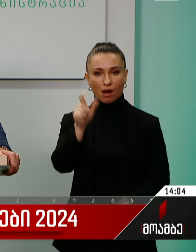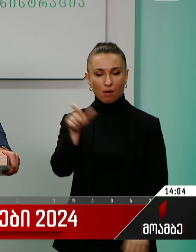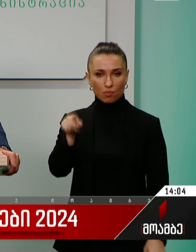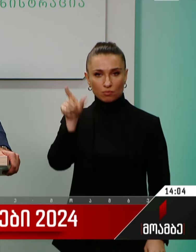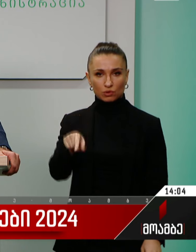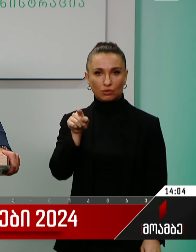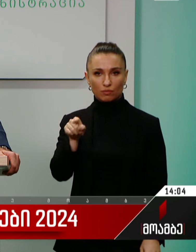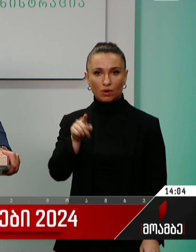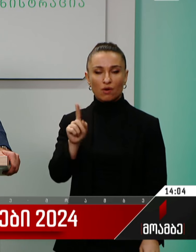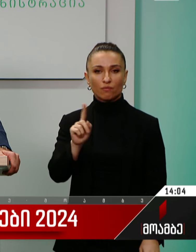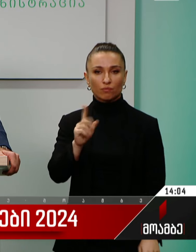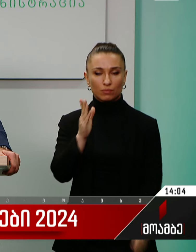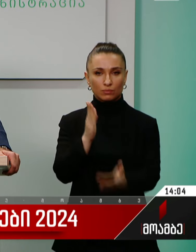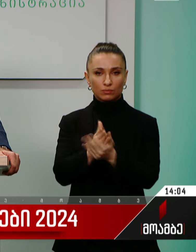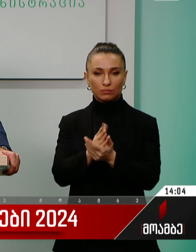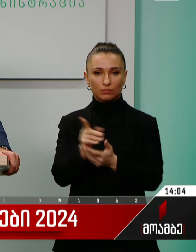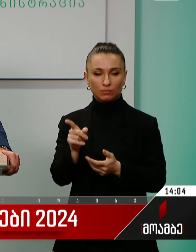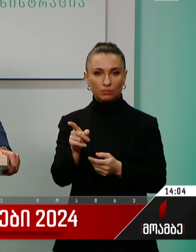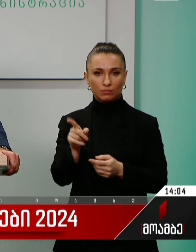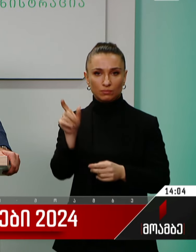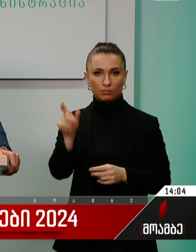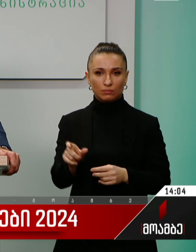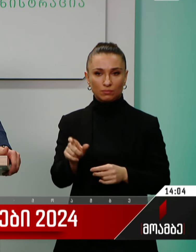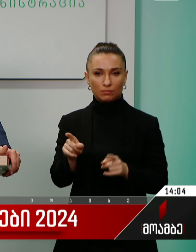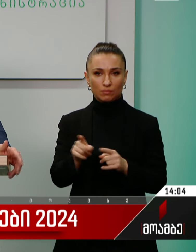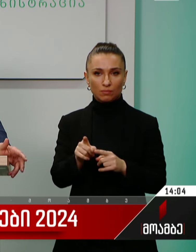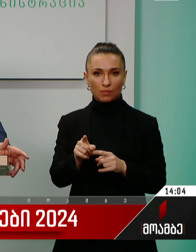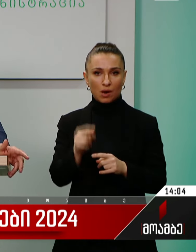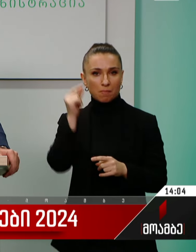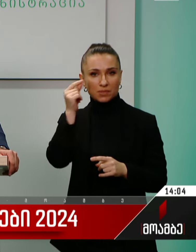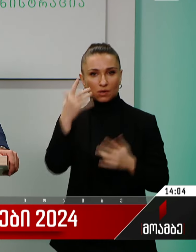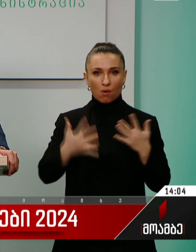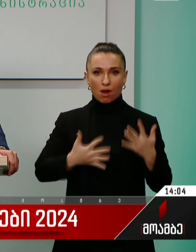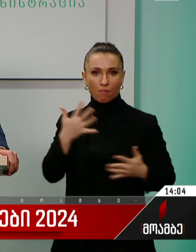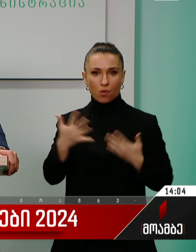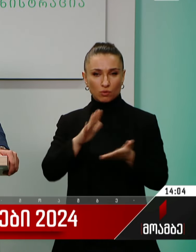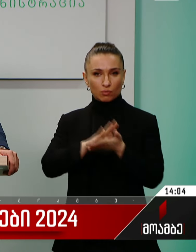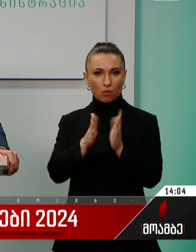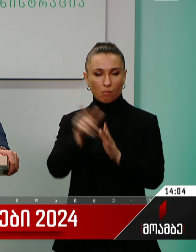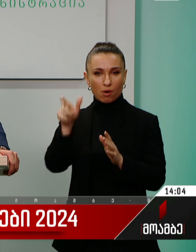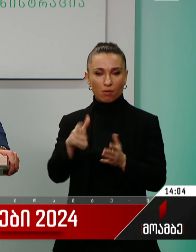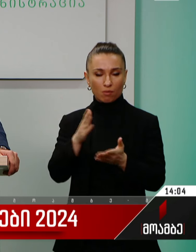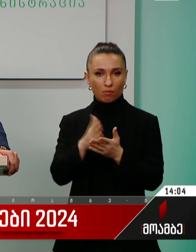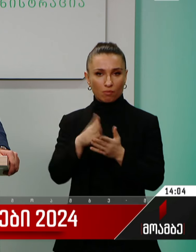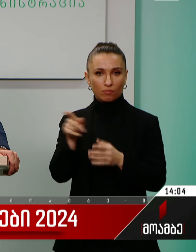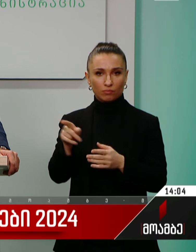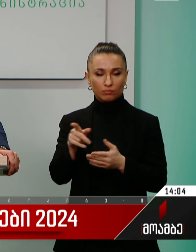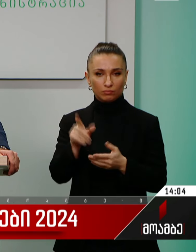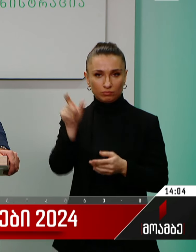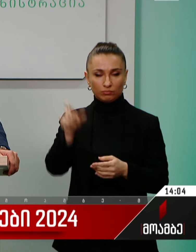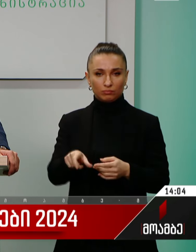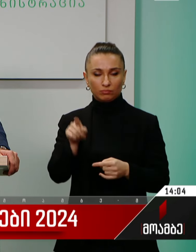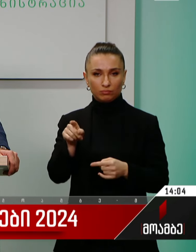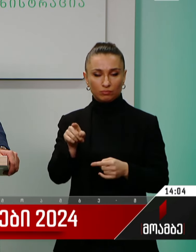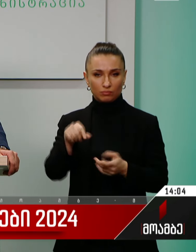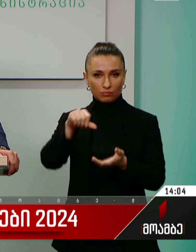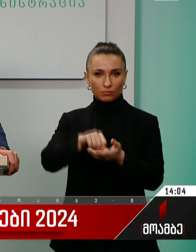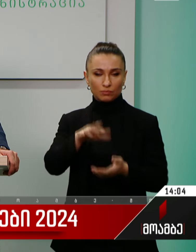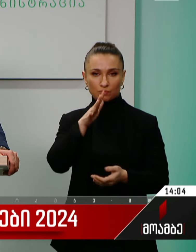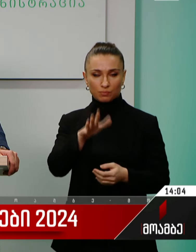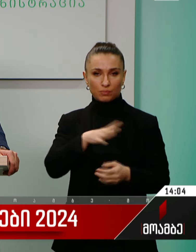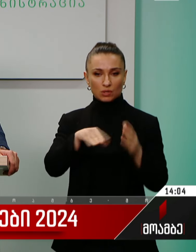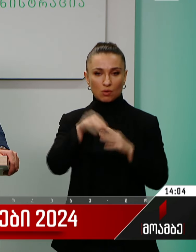ამომრჩეველმა, რომელიც გარკვეული ფსიქოემოციური მდგომარეობის ჭრილში